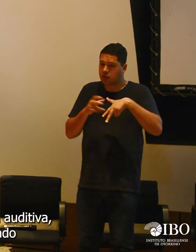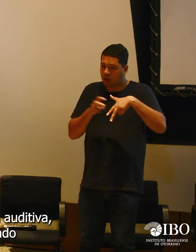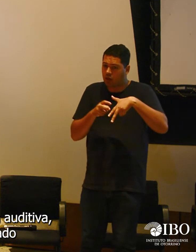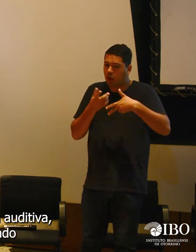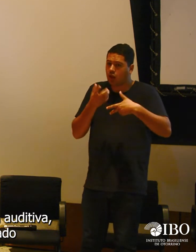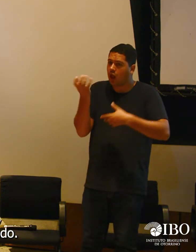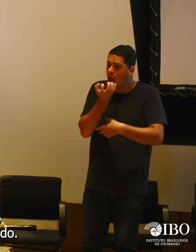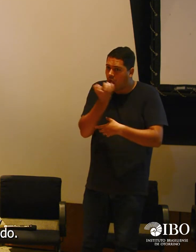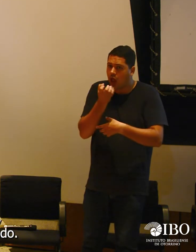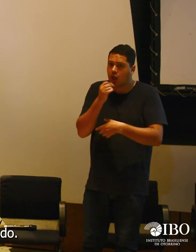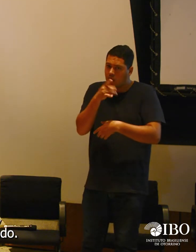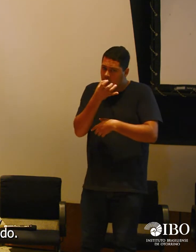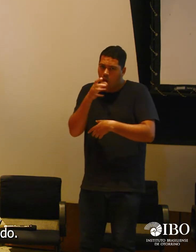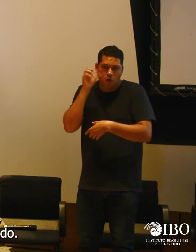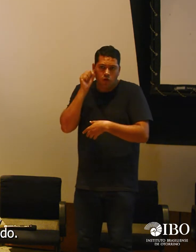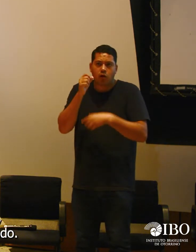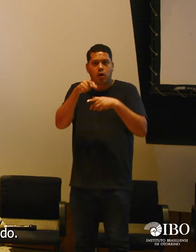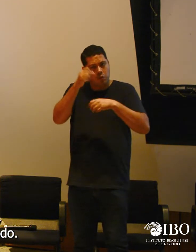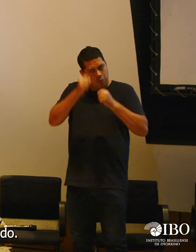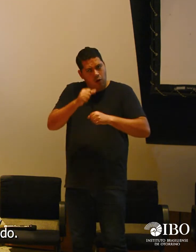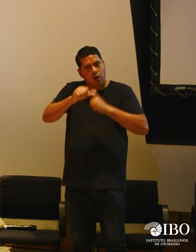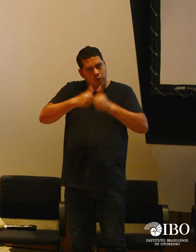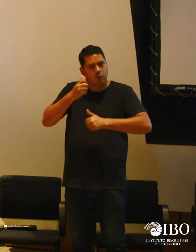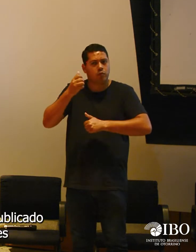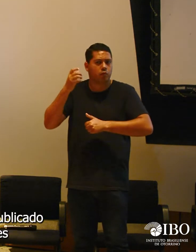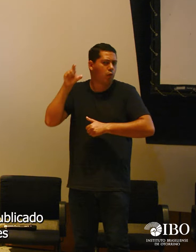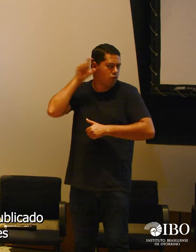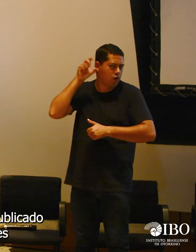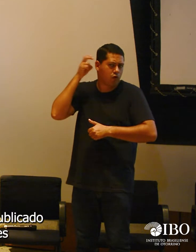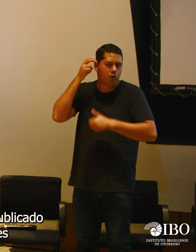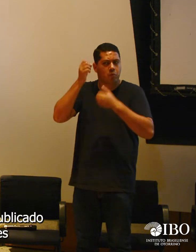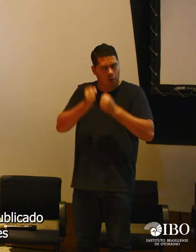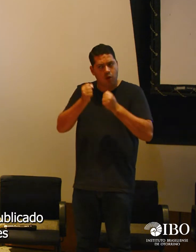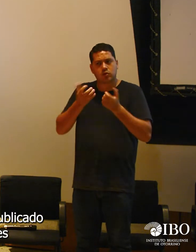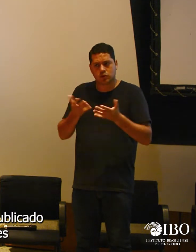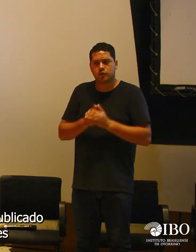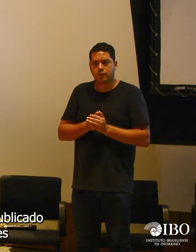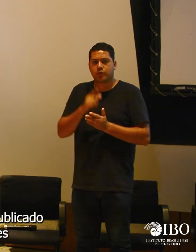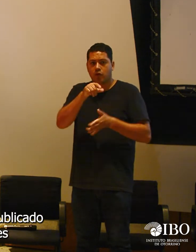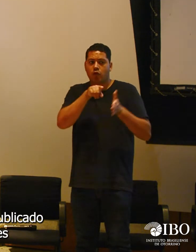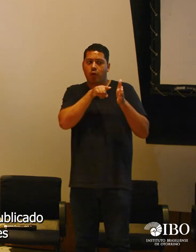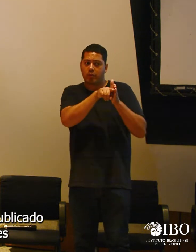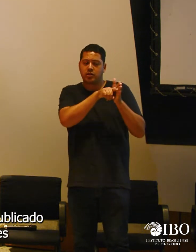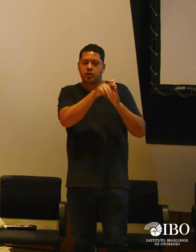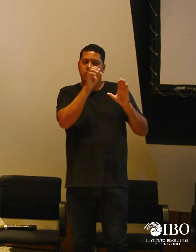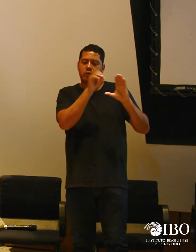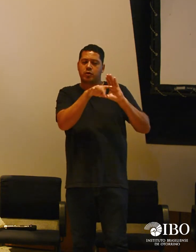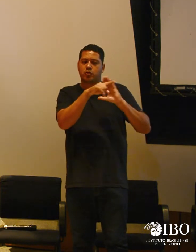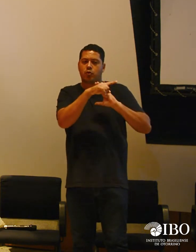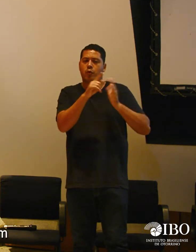ele tem que ser reabilitado. Se ele tem condições, ele tem que ser reabilitado. Esse foi um estudo que foi publicado no The New York